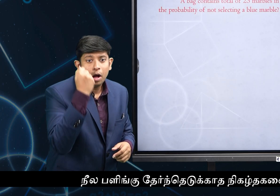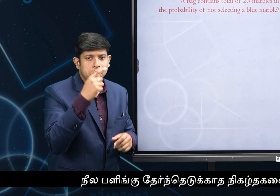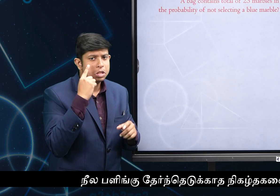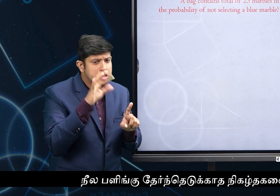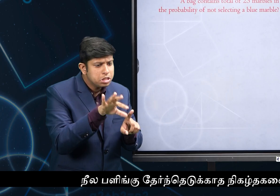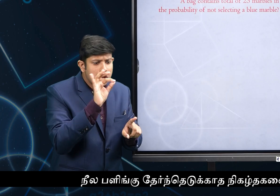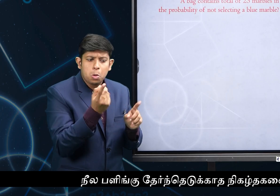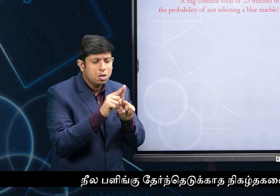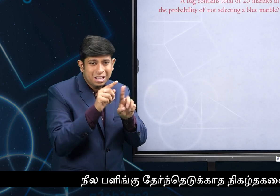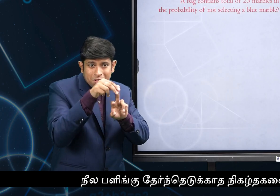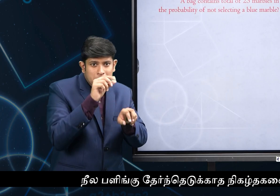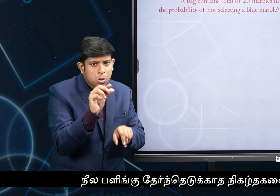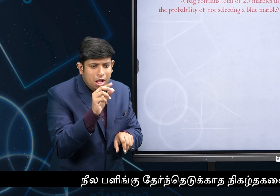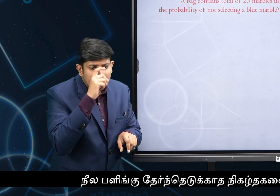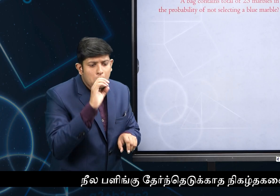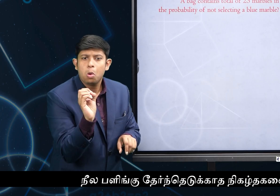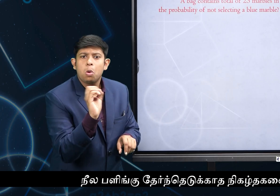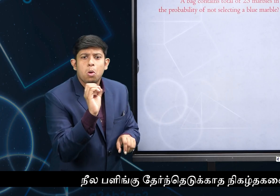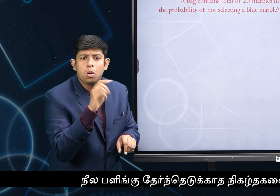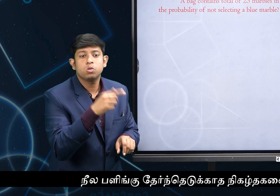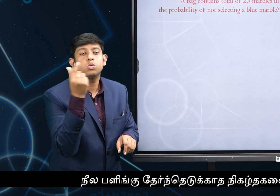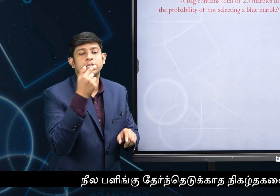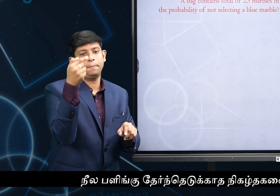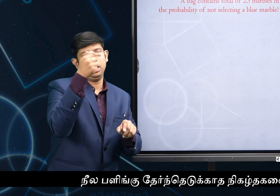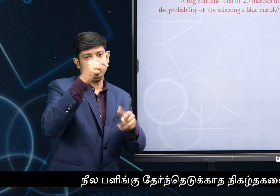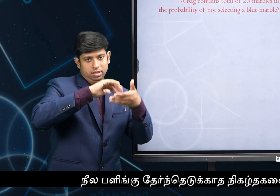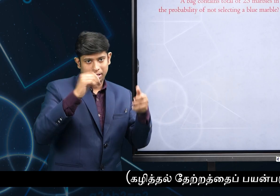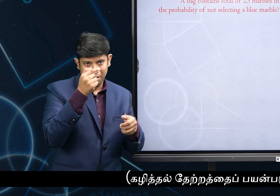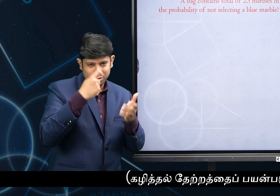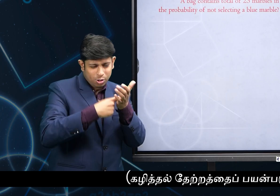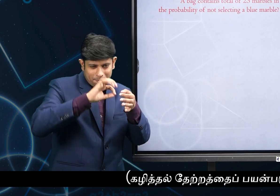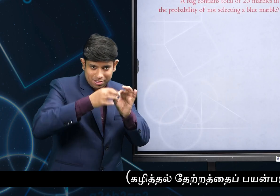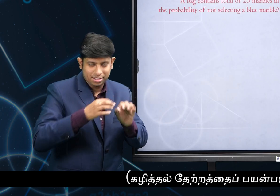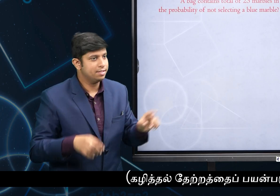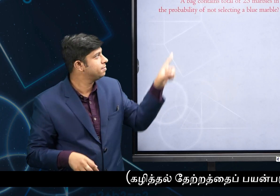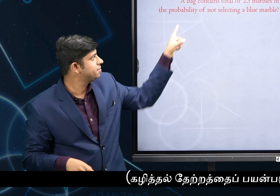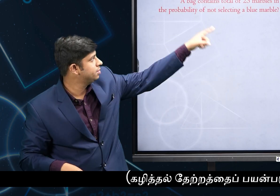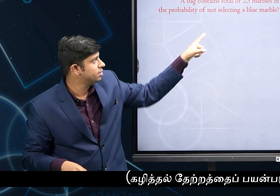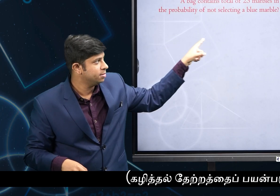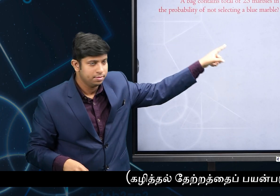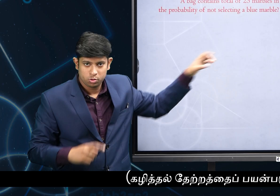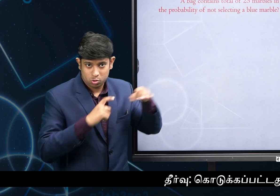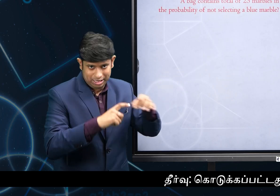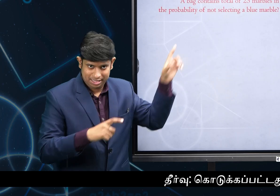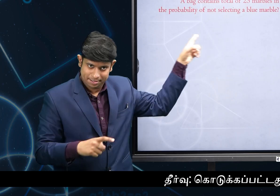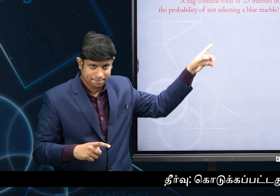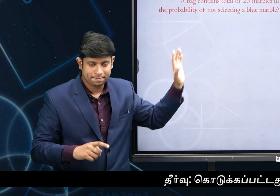பளிங்கு தேர்ந்தெடுக்காத நிகழ்ந்தவை கண்டறியலாமா? அதாவது கழித்தல் தேற்றத்தை பயன்படுத்தவும். தீர்வு